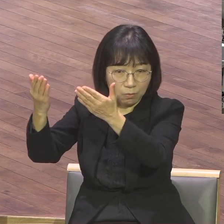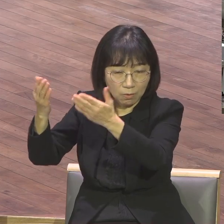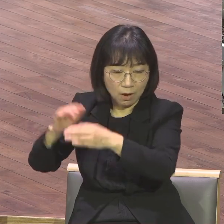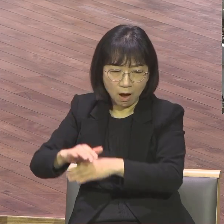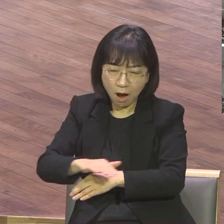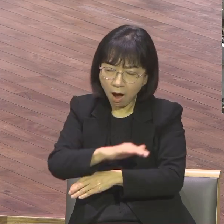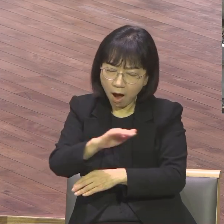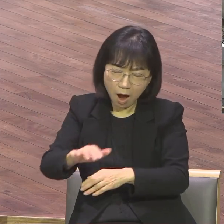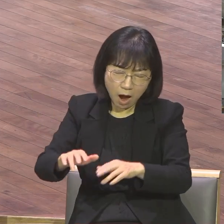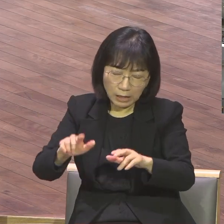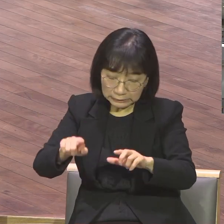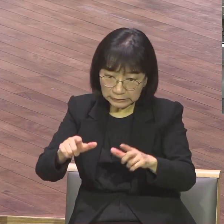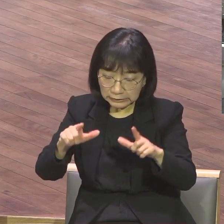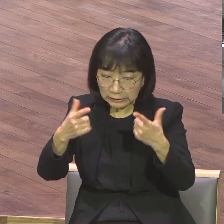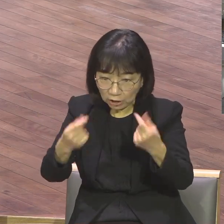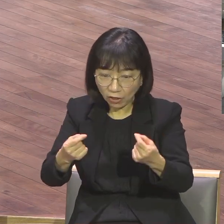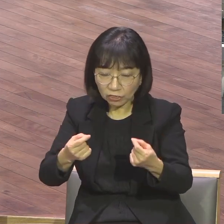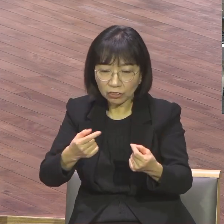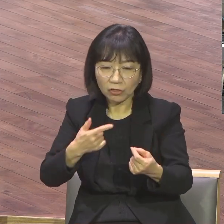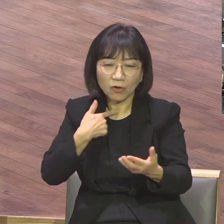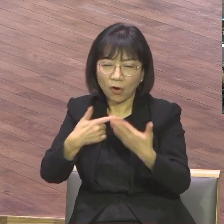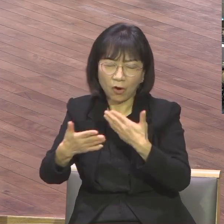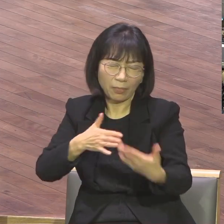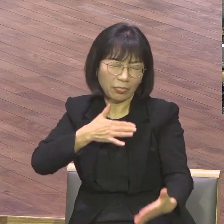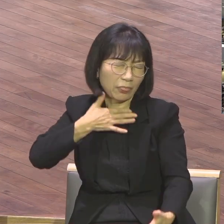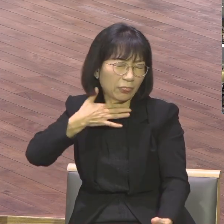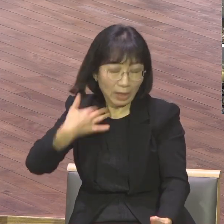일을 도무지 보지 못하겠다 하더라.